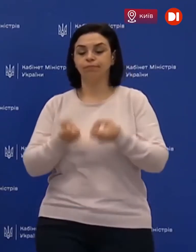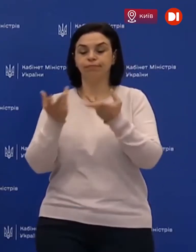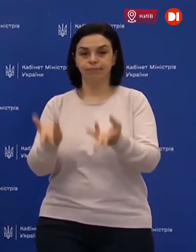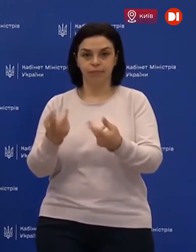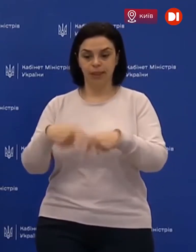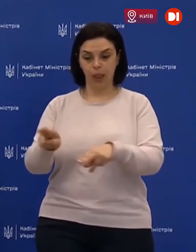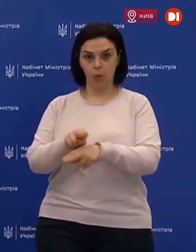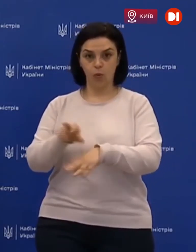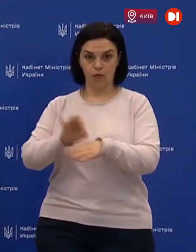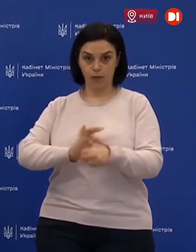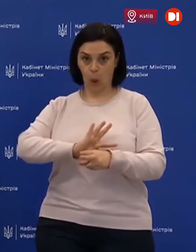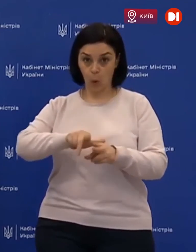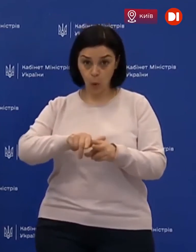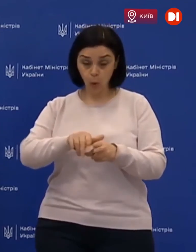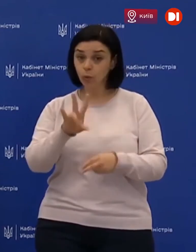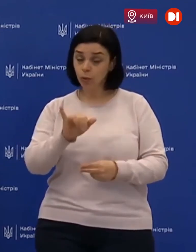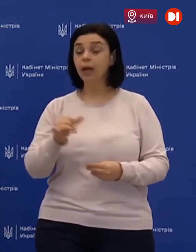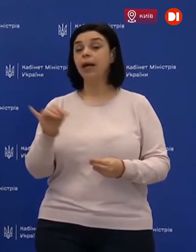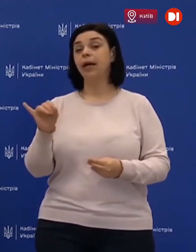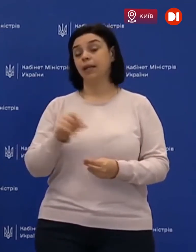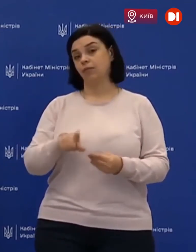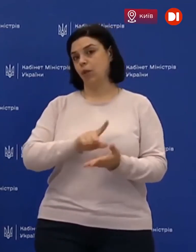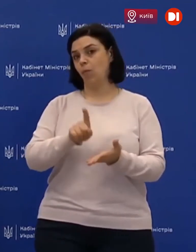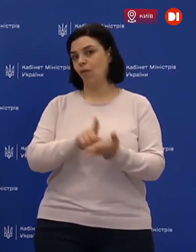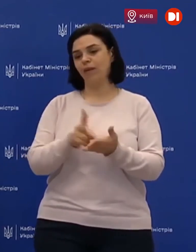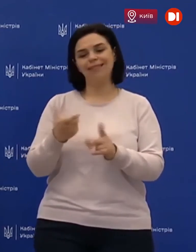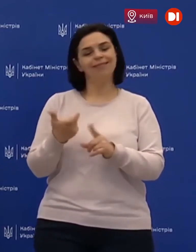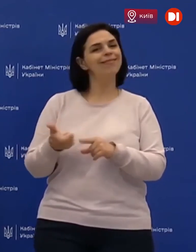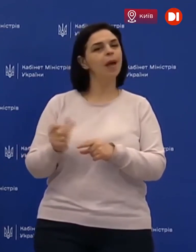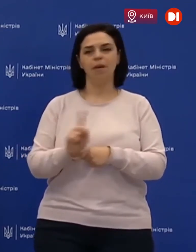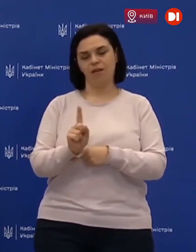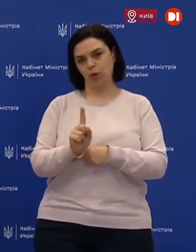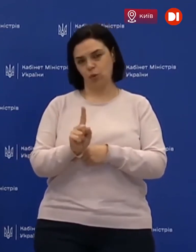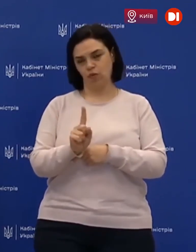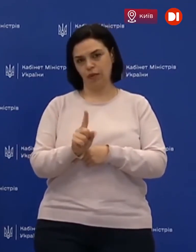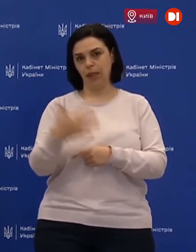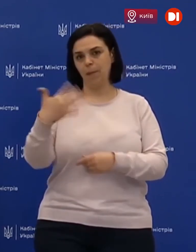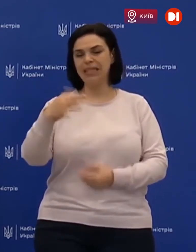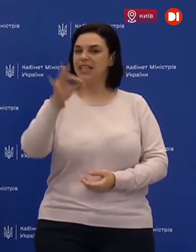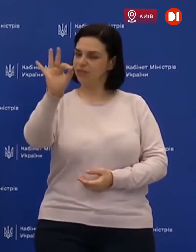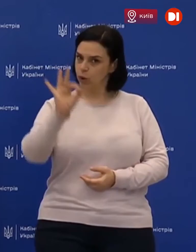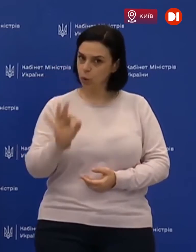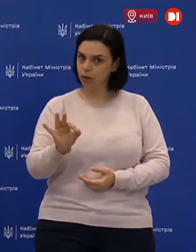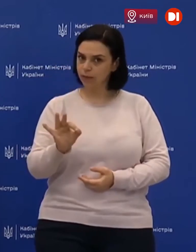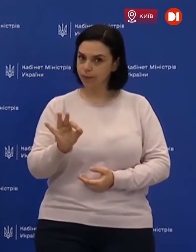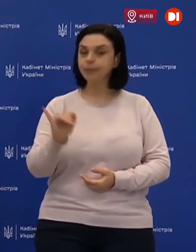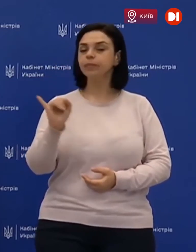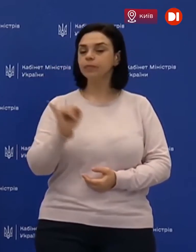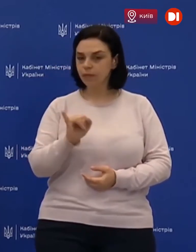які лікують хворих на коронавірусну хворобу, вона повинна не перевищувати 50%.